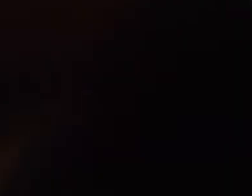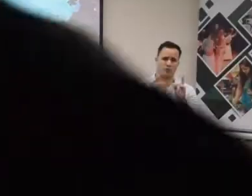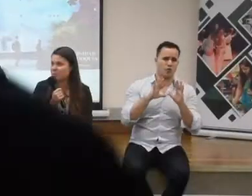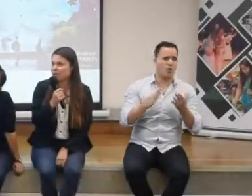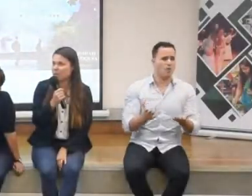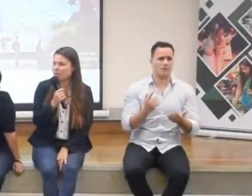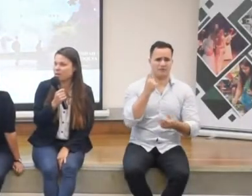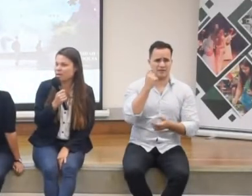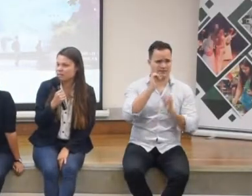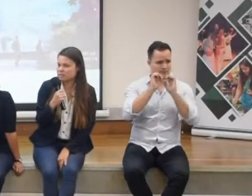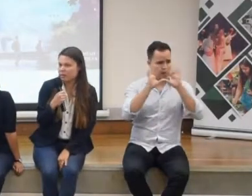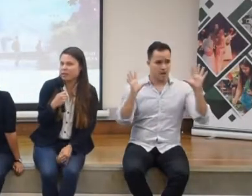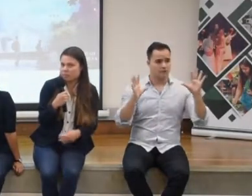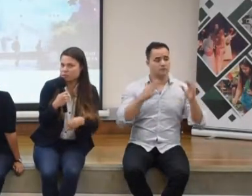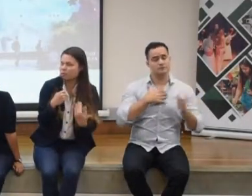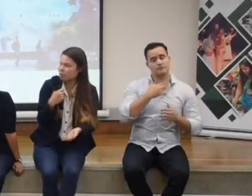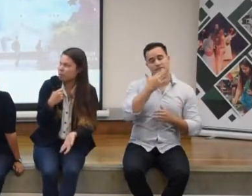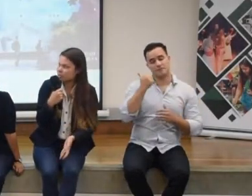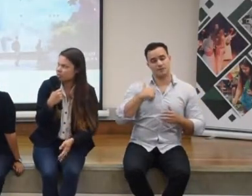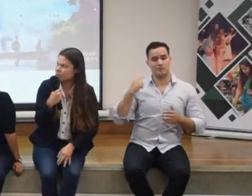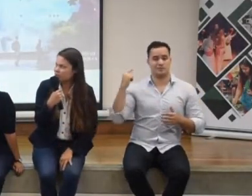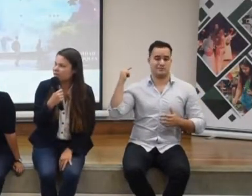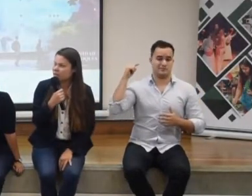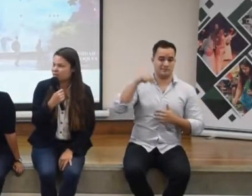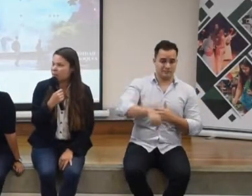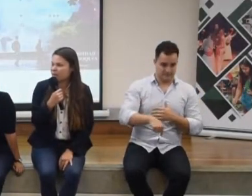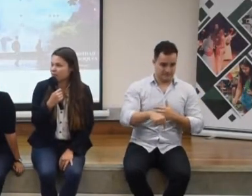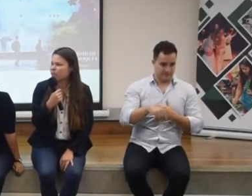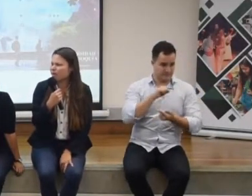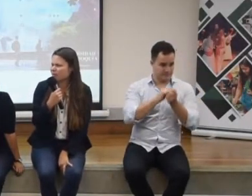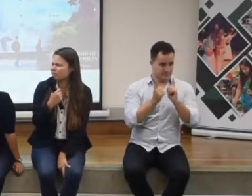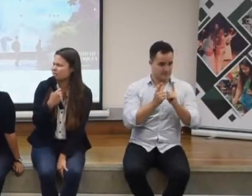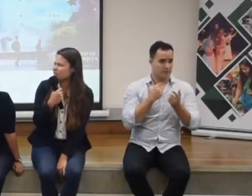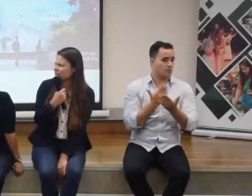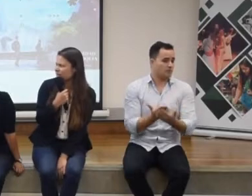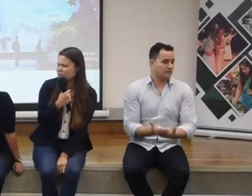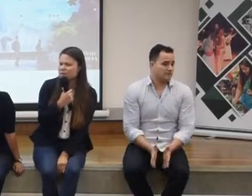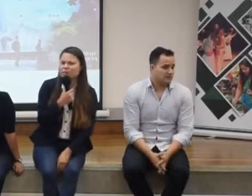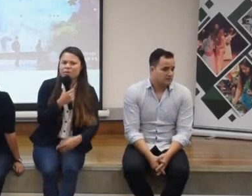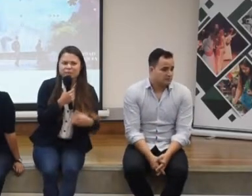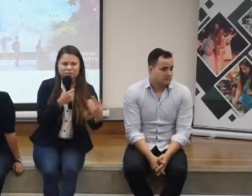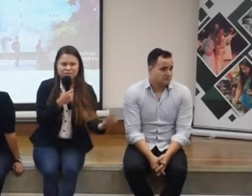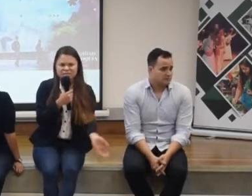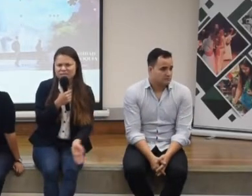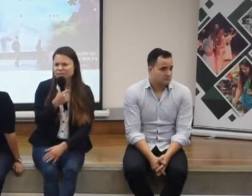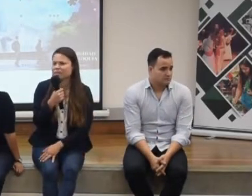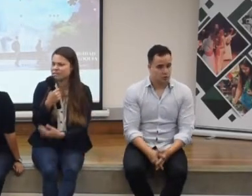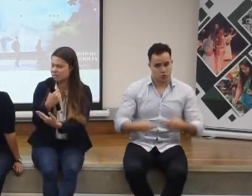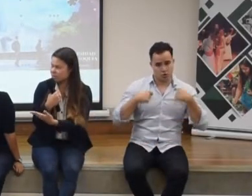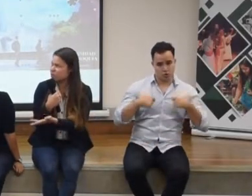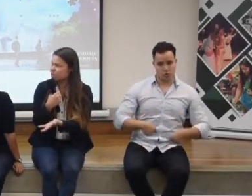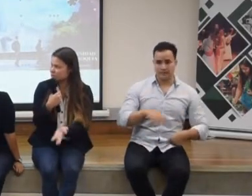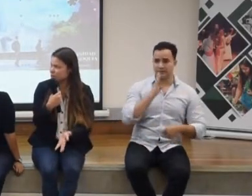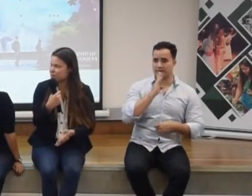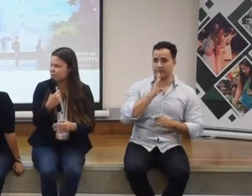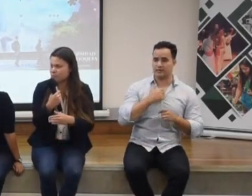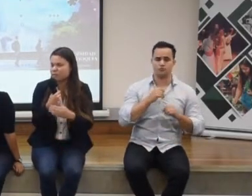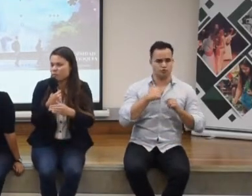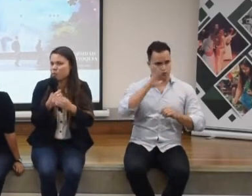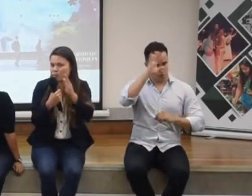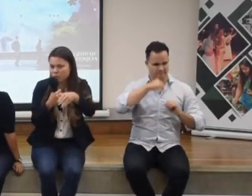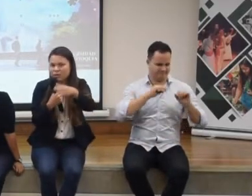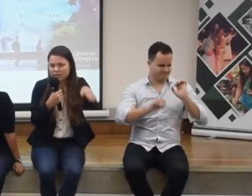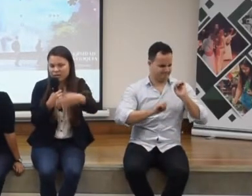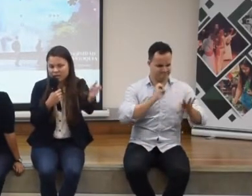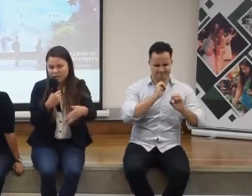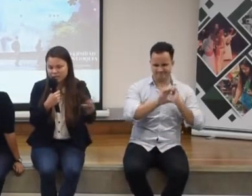puede ser que en esa primera hora lleguemos con propuestas de, por ejemplo, qué roles tendríamos, habría una persona que sistematice esa información, pues,